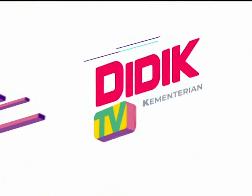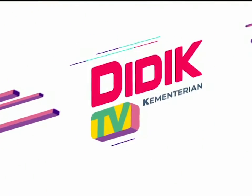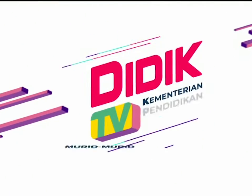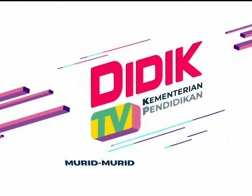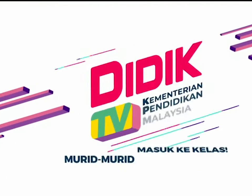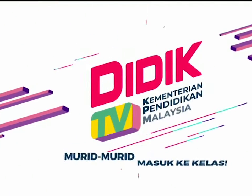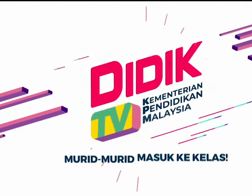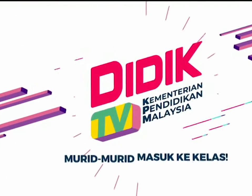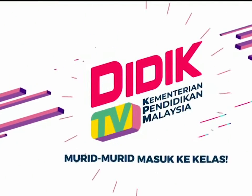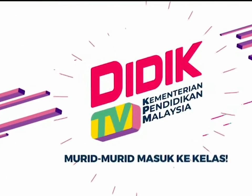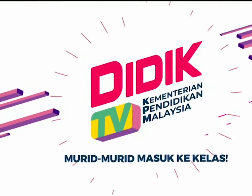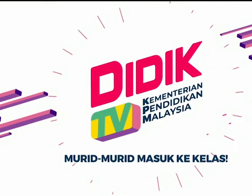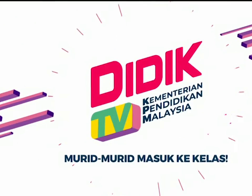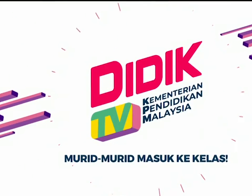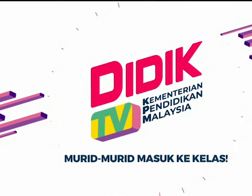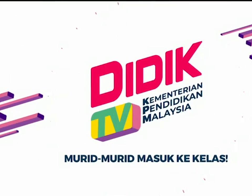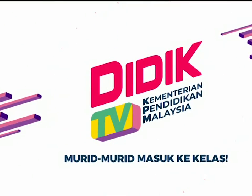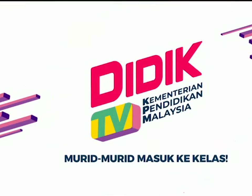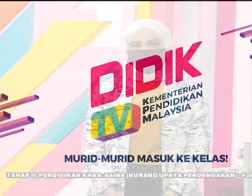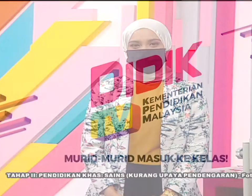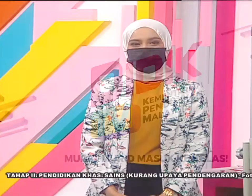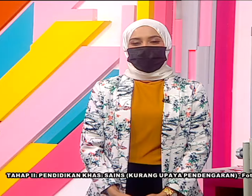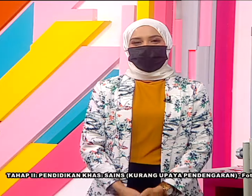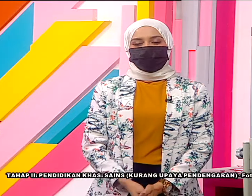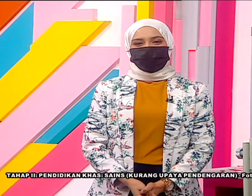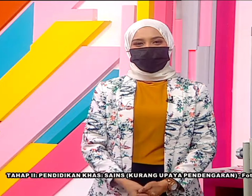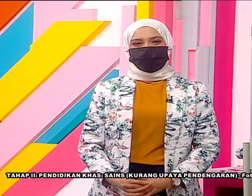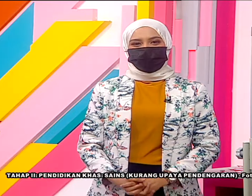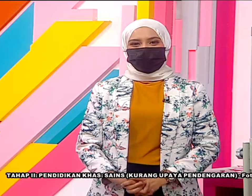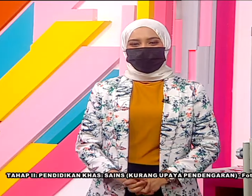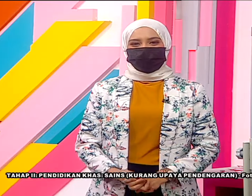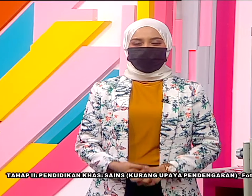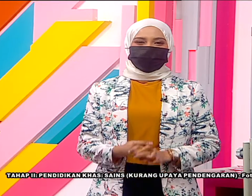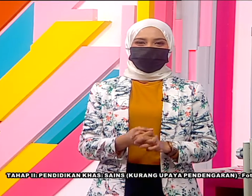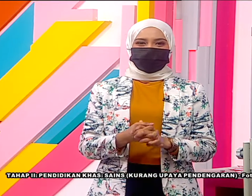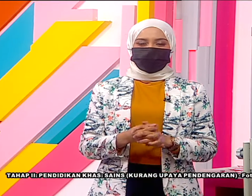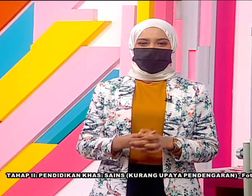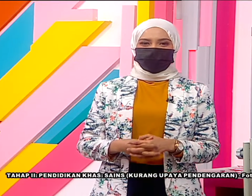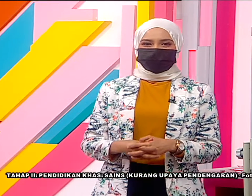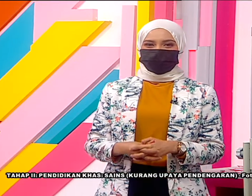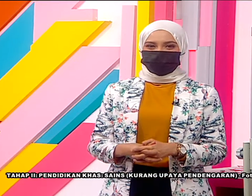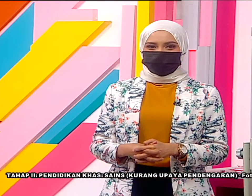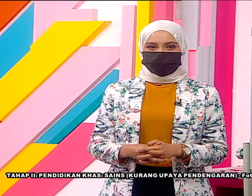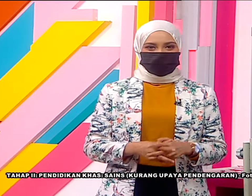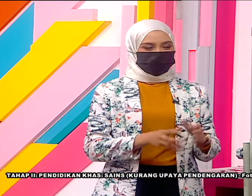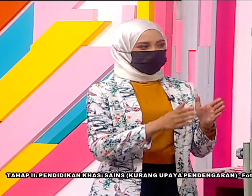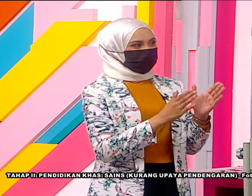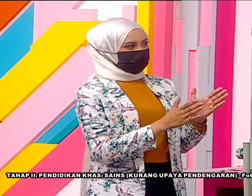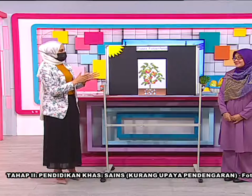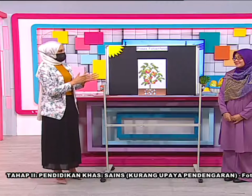Sidik TV GPM Hai by kembali kita diprediksi bcpm bersama dengan Mira sego Fatih dimana